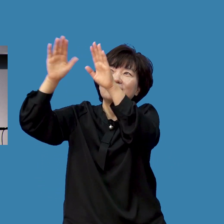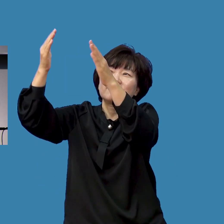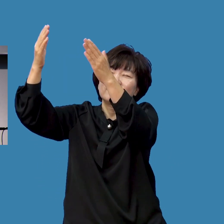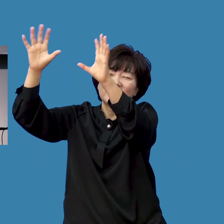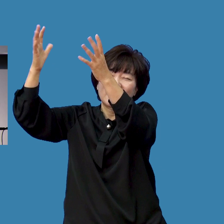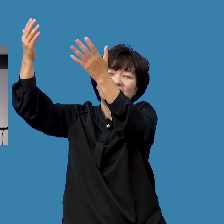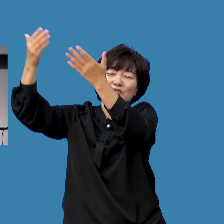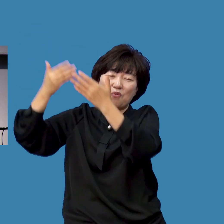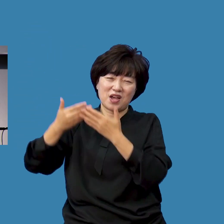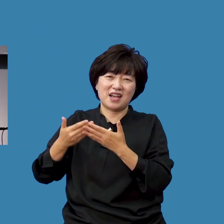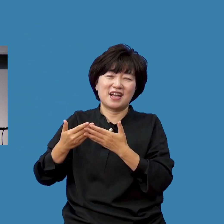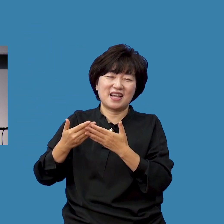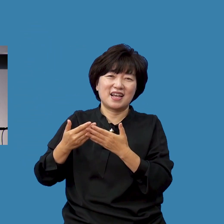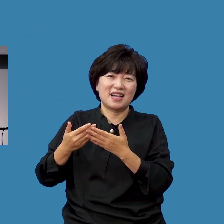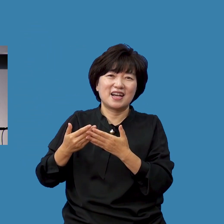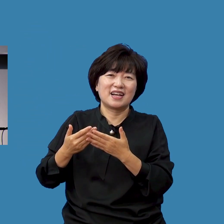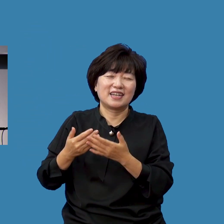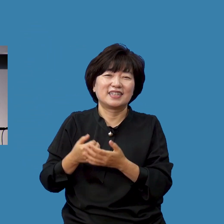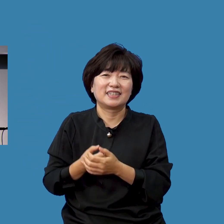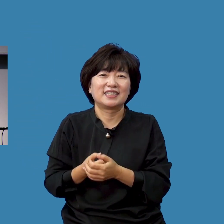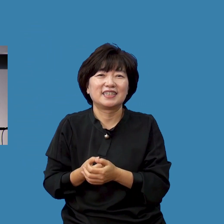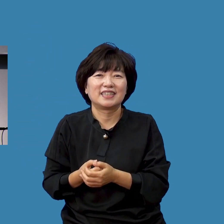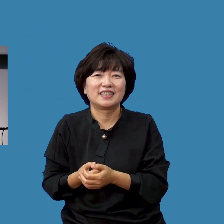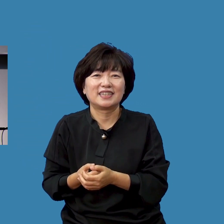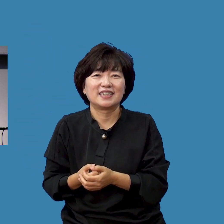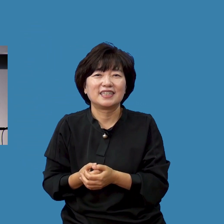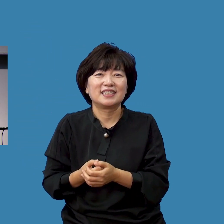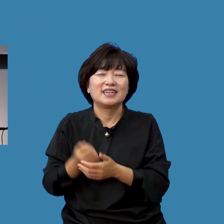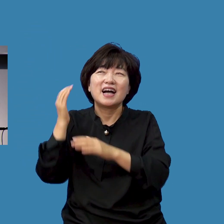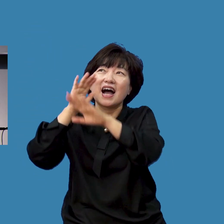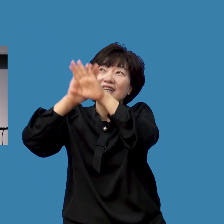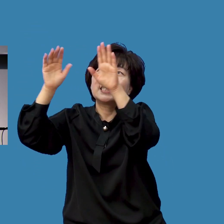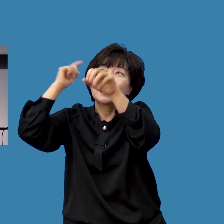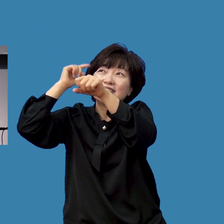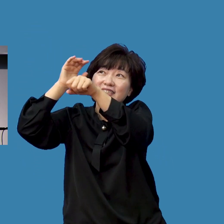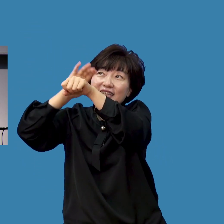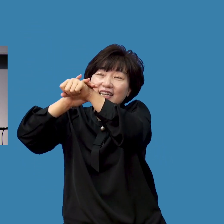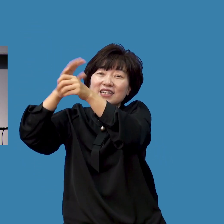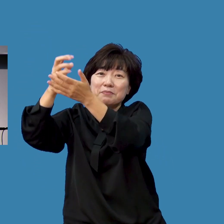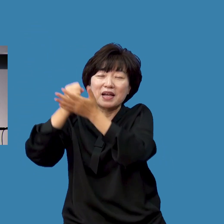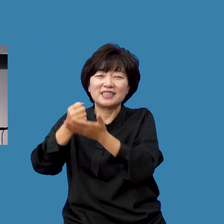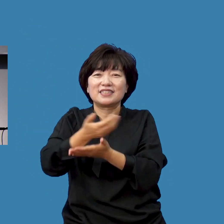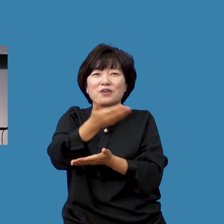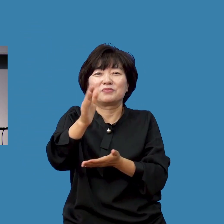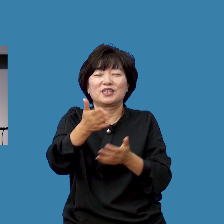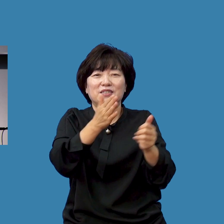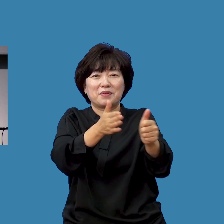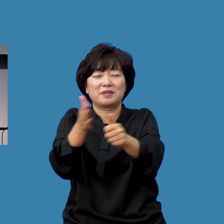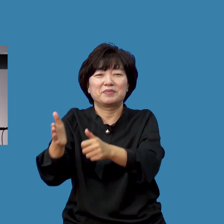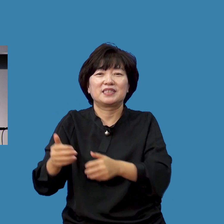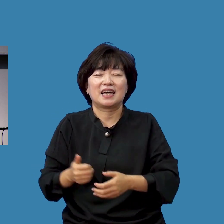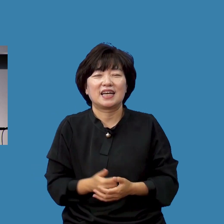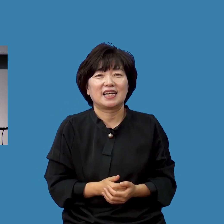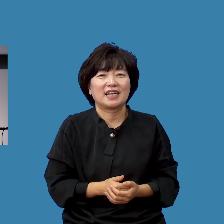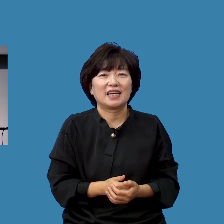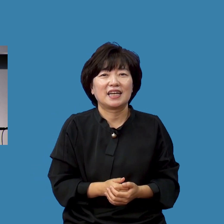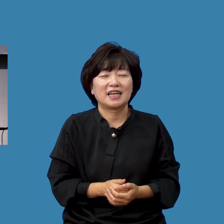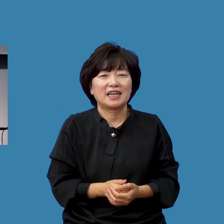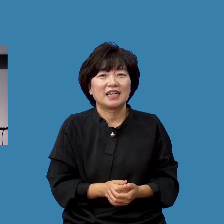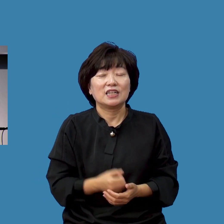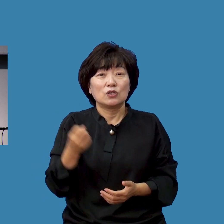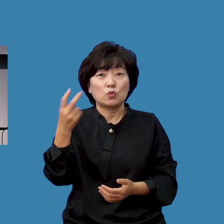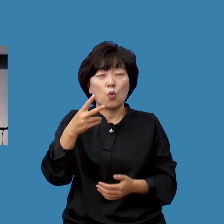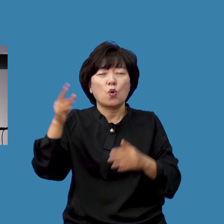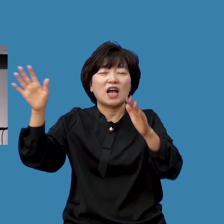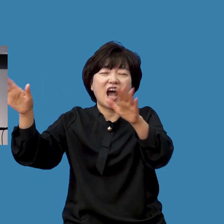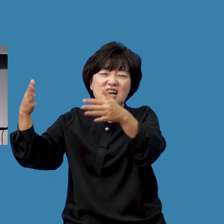분별력은 하늘로부터 주어집니다. 지혜는 하늘로부터 온다 그랬어요. 야고보서에서. 이 하늘의 지혜를 받으신 여러분 되시기